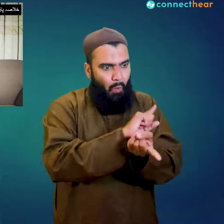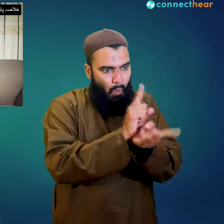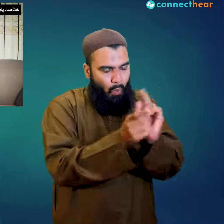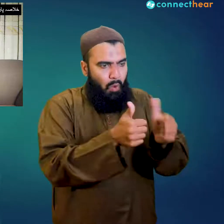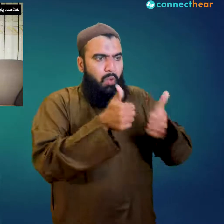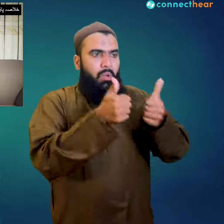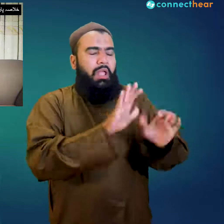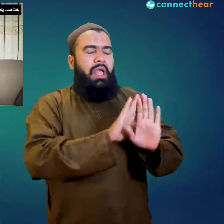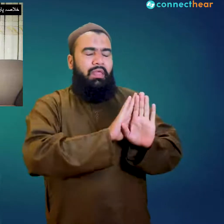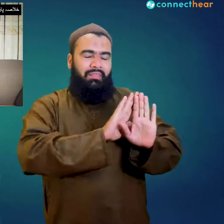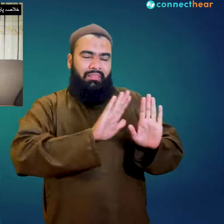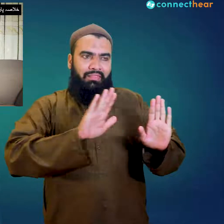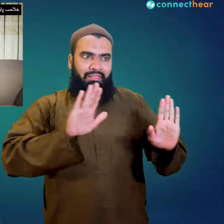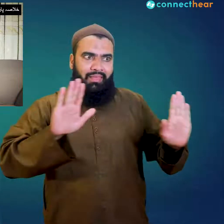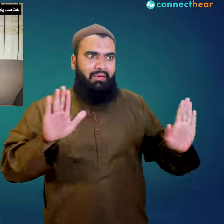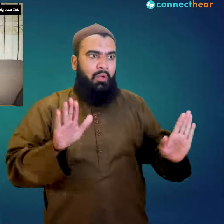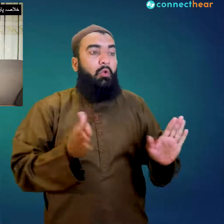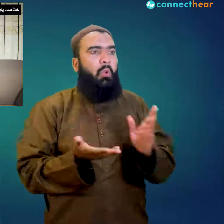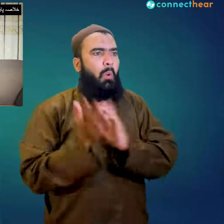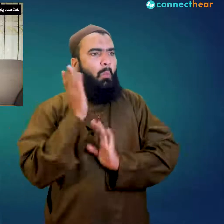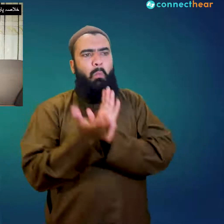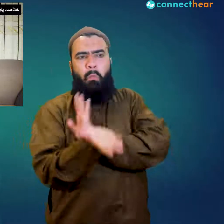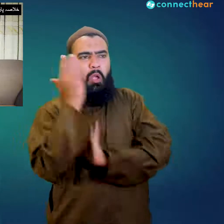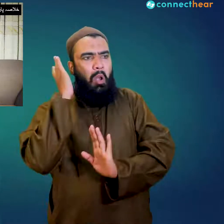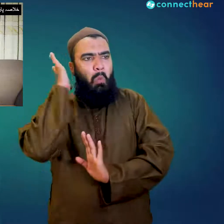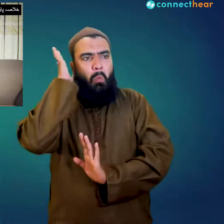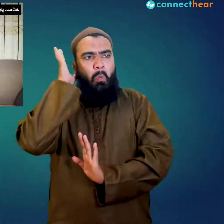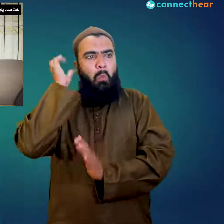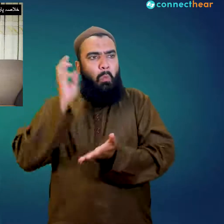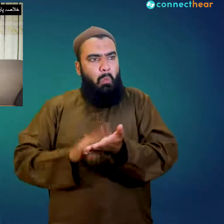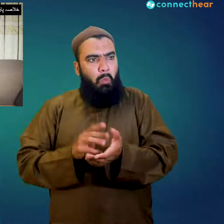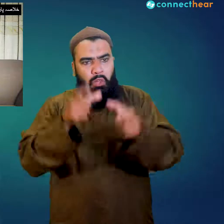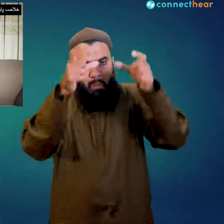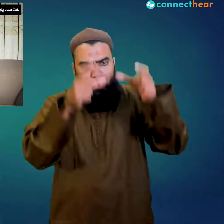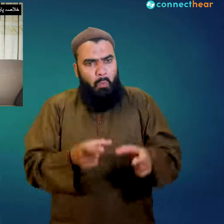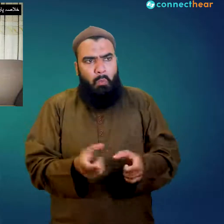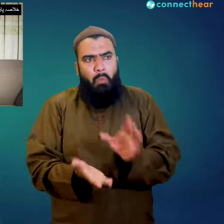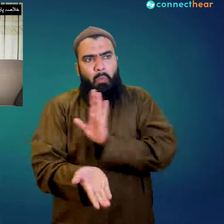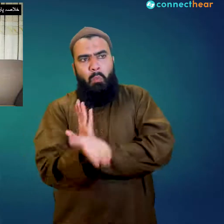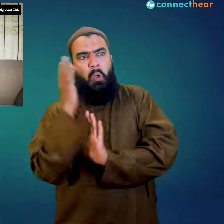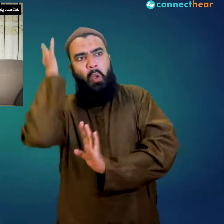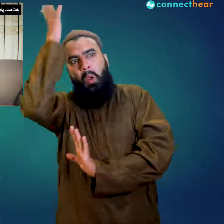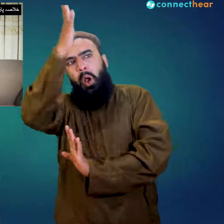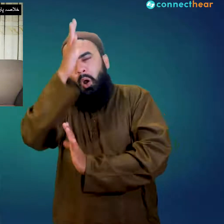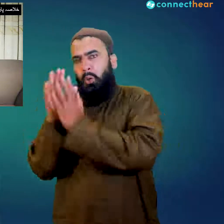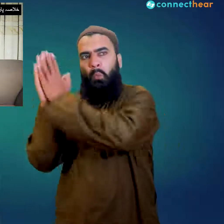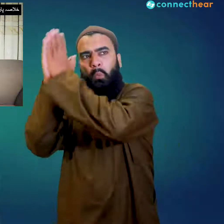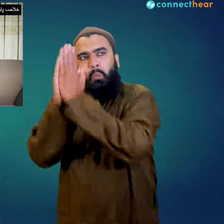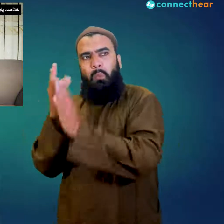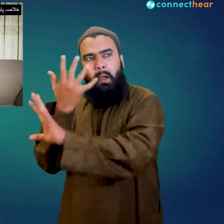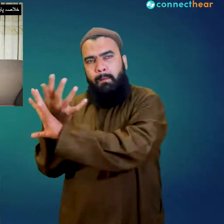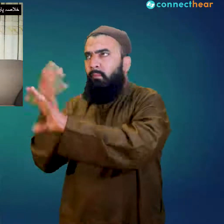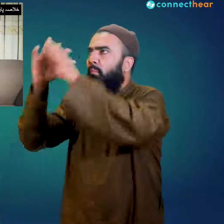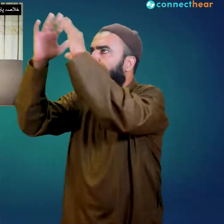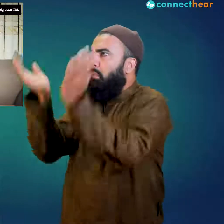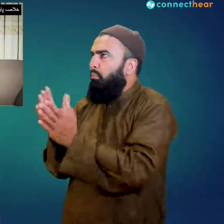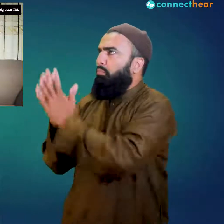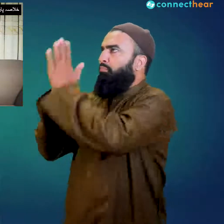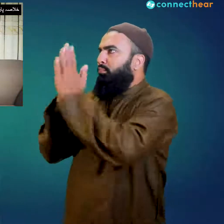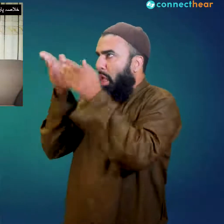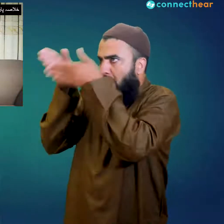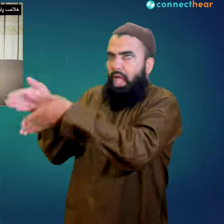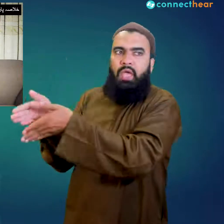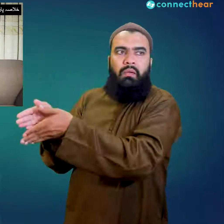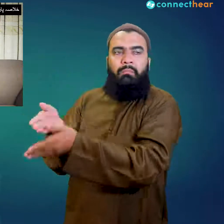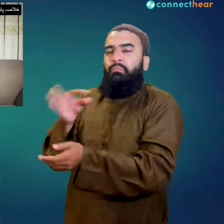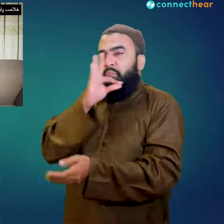ہونا اور آپ صلی اللہ علیہ وسلم کی نبوت اور رسالت کے جو فرائض ہیں وہ اس آیت مبارکہ کے اندر بیان فرمائے گئے